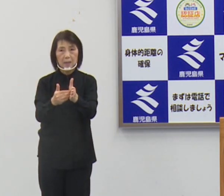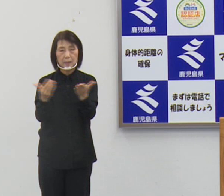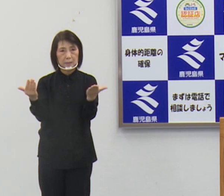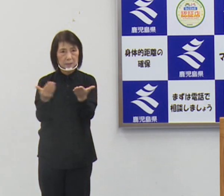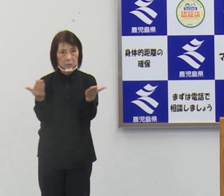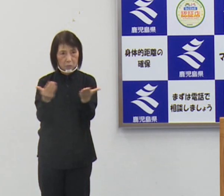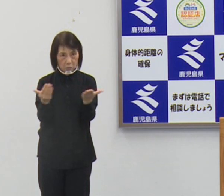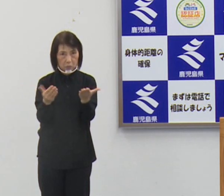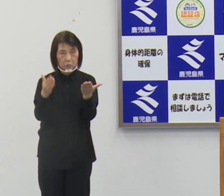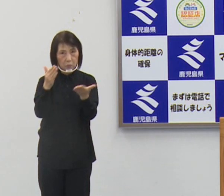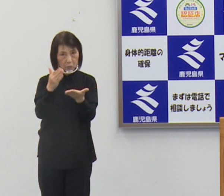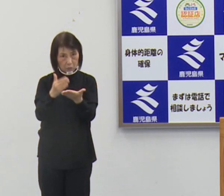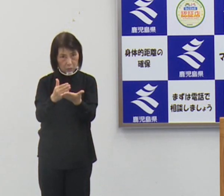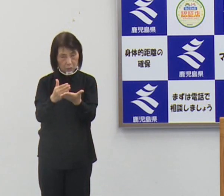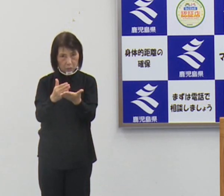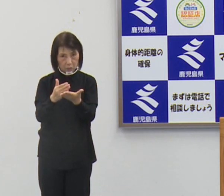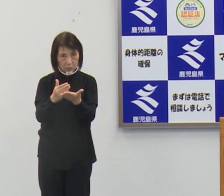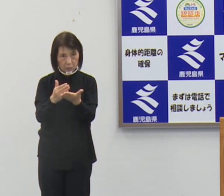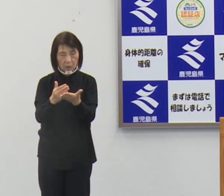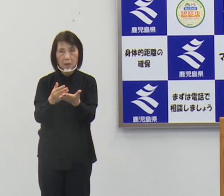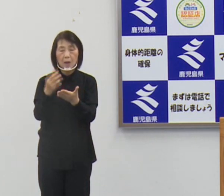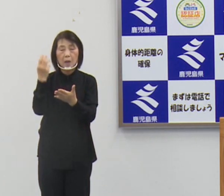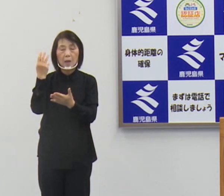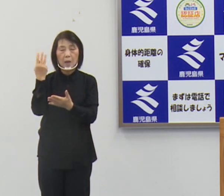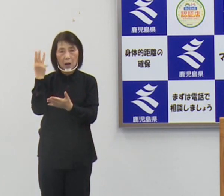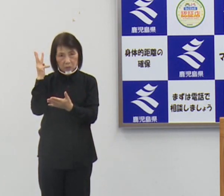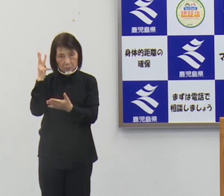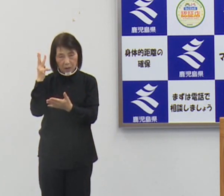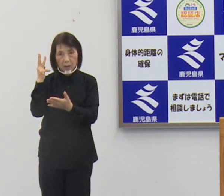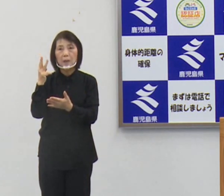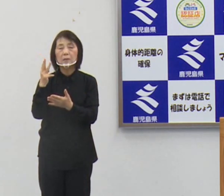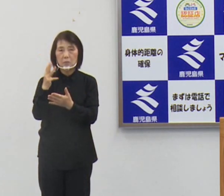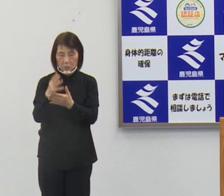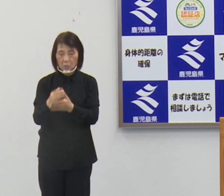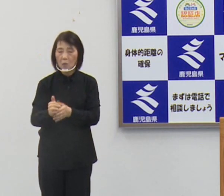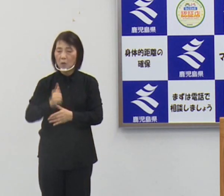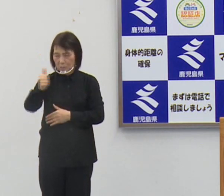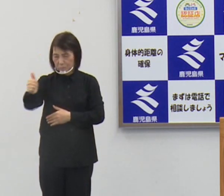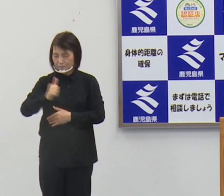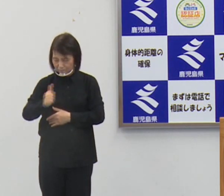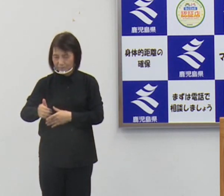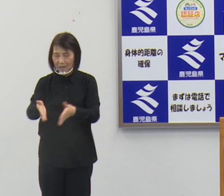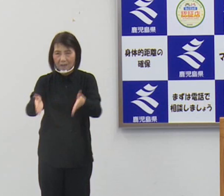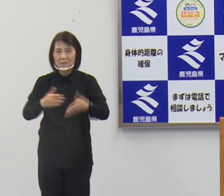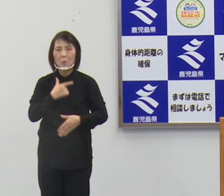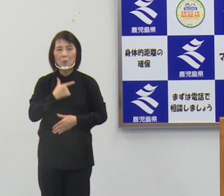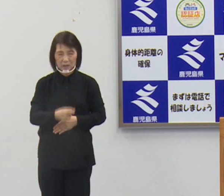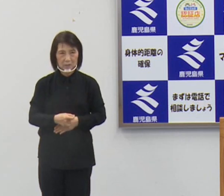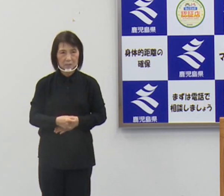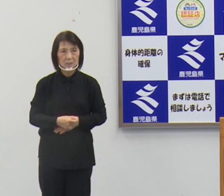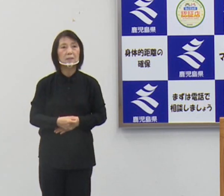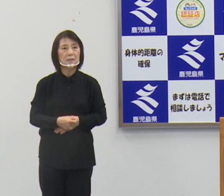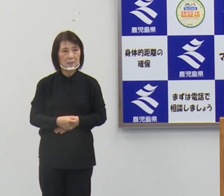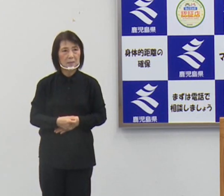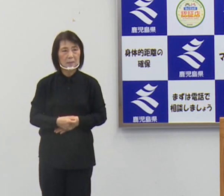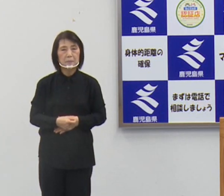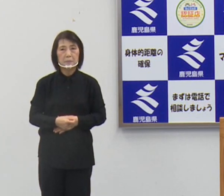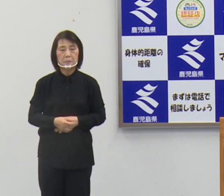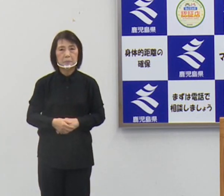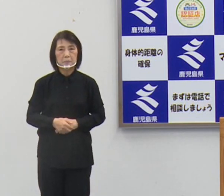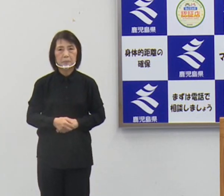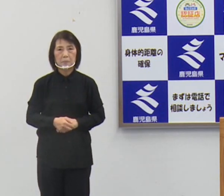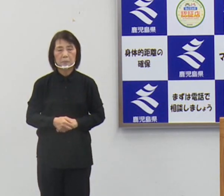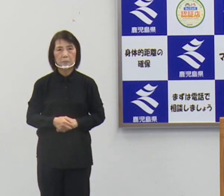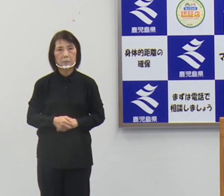に、鹿児島旅クーポンについても利用の自粛をお願いいたします。なお今こそ鹿児島の旅第2弾につきまし